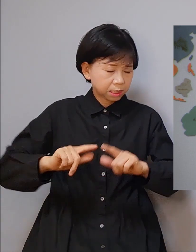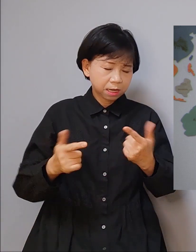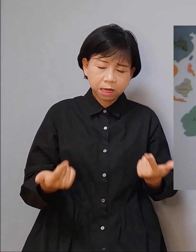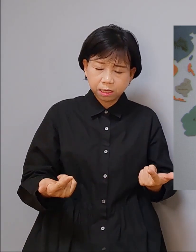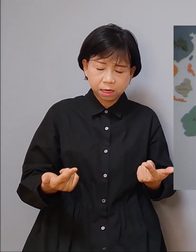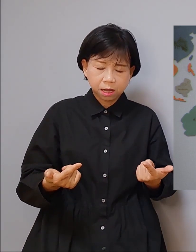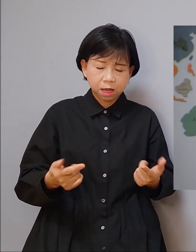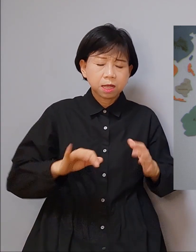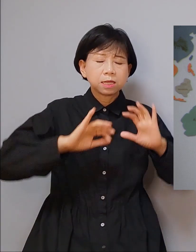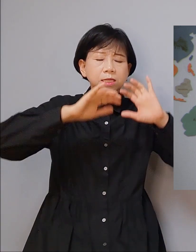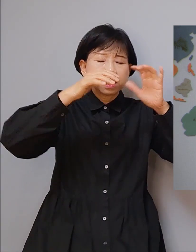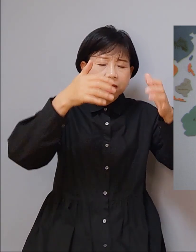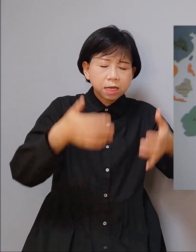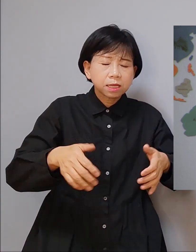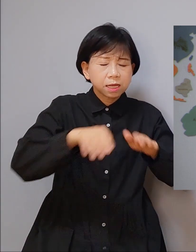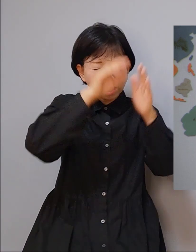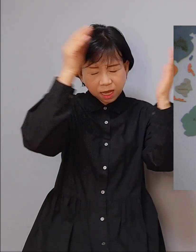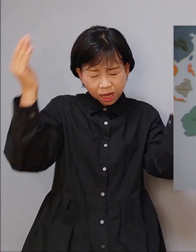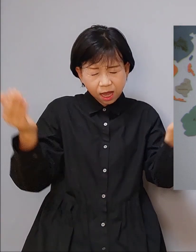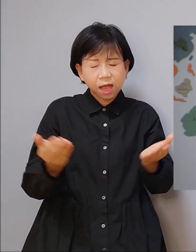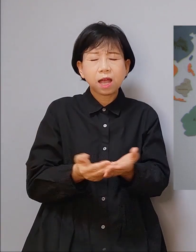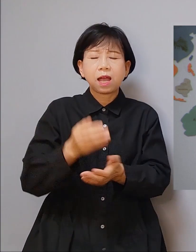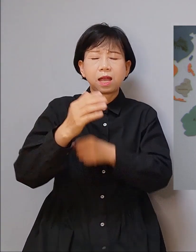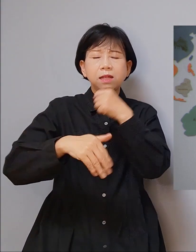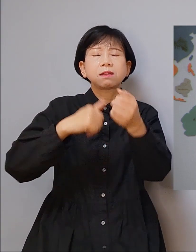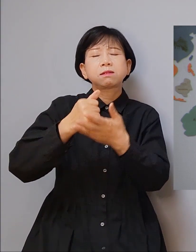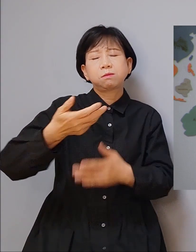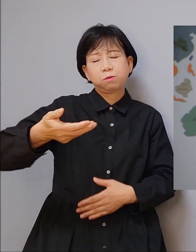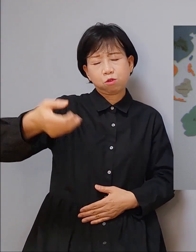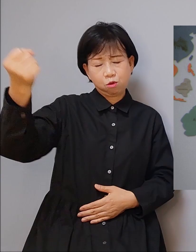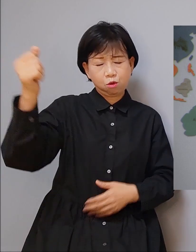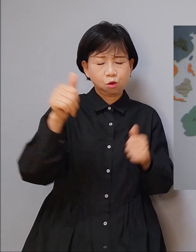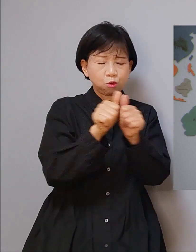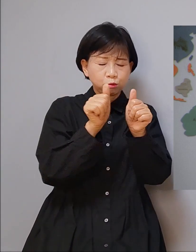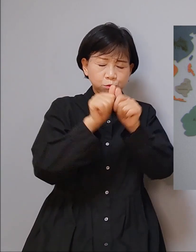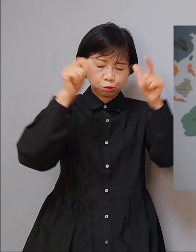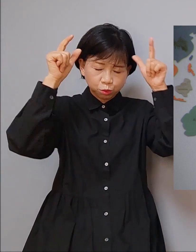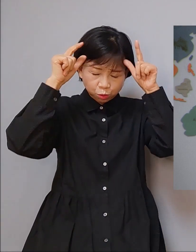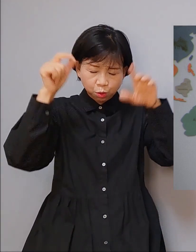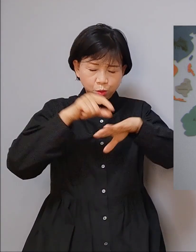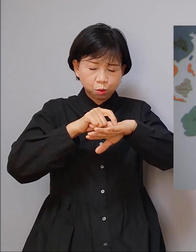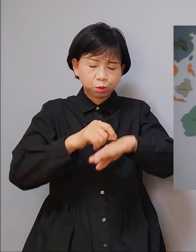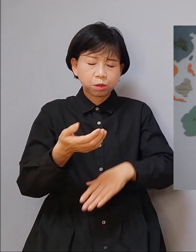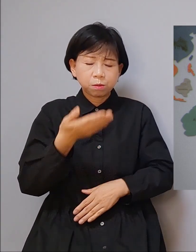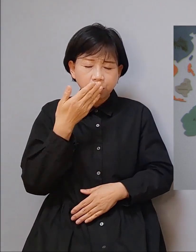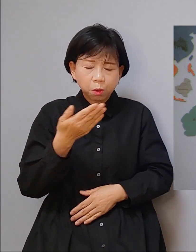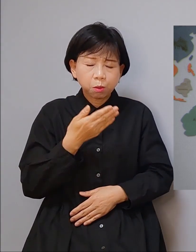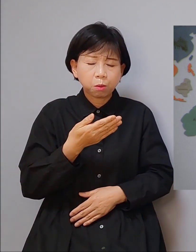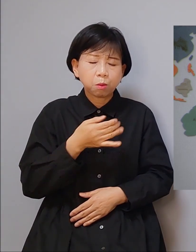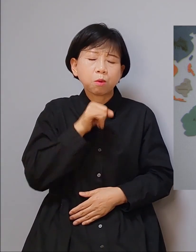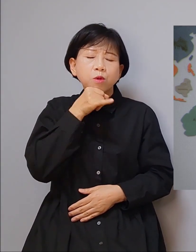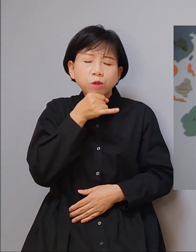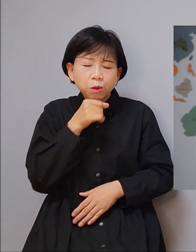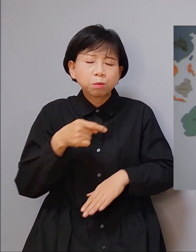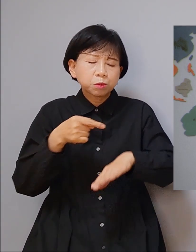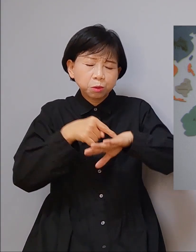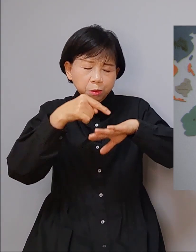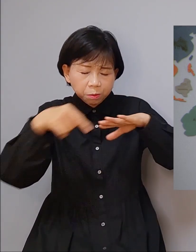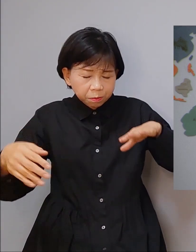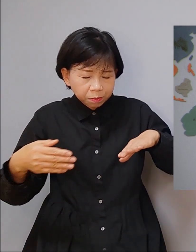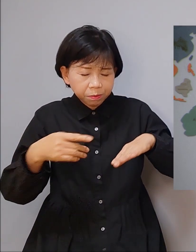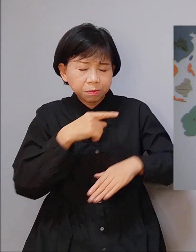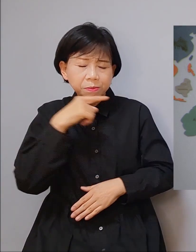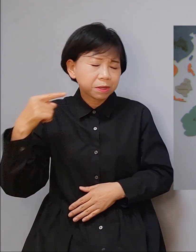충만한 것이 내 것이미로다. 내가 수소의 고기를 먹으며 염소의 피를 마시겠느냐.